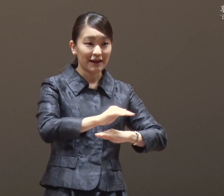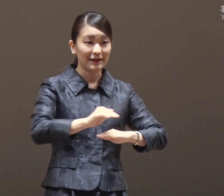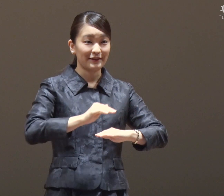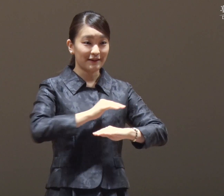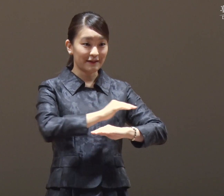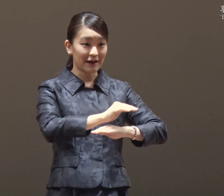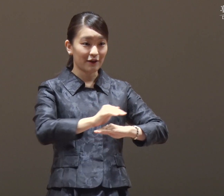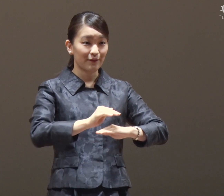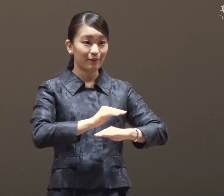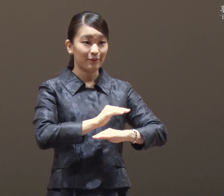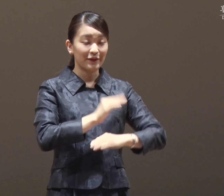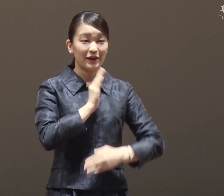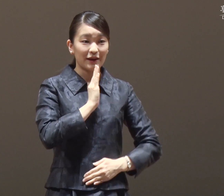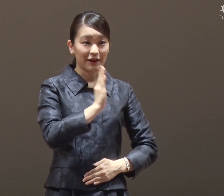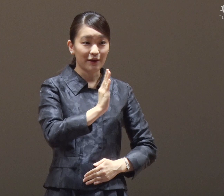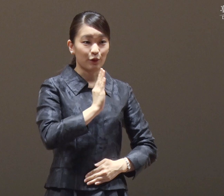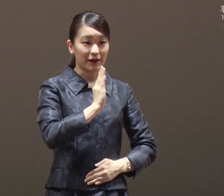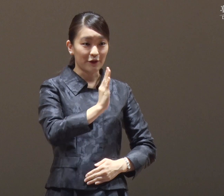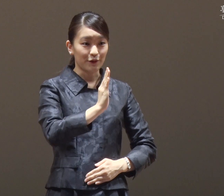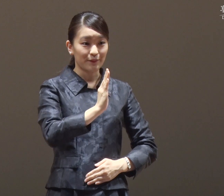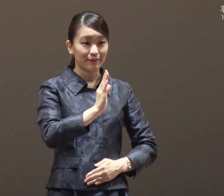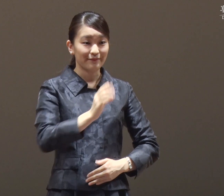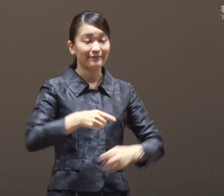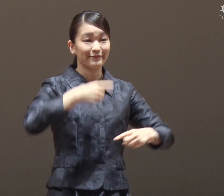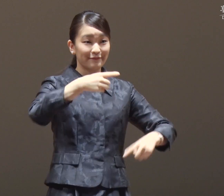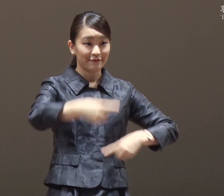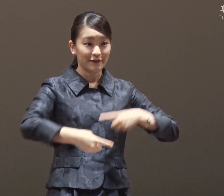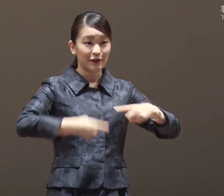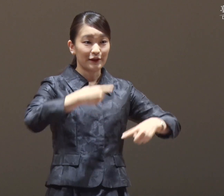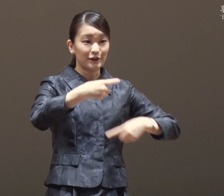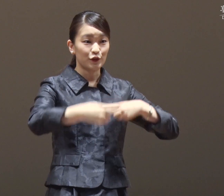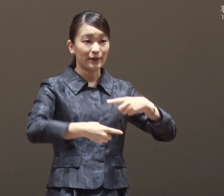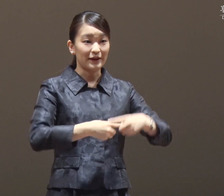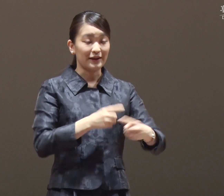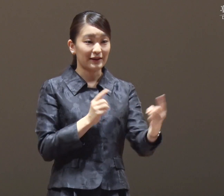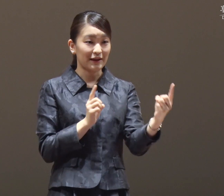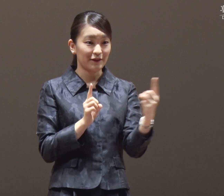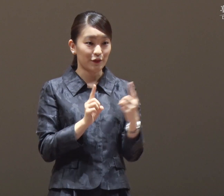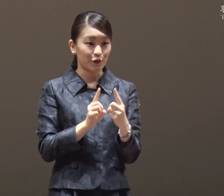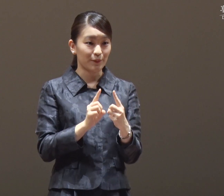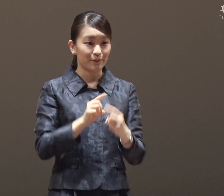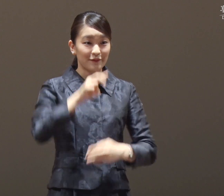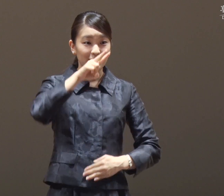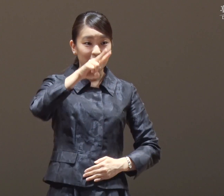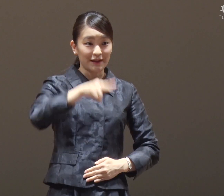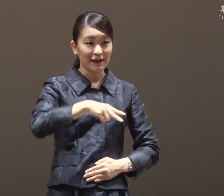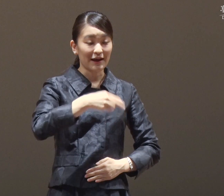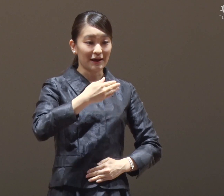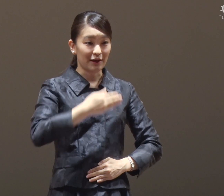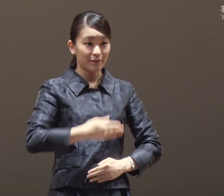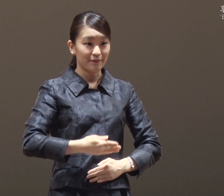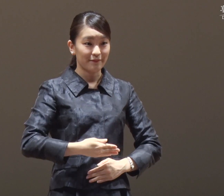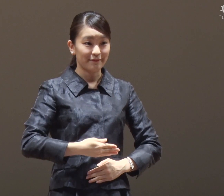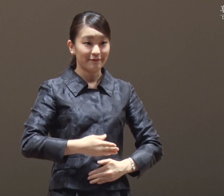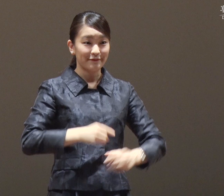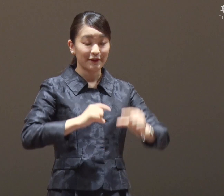大切な言語である手話に対する理解があっ